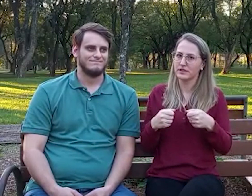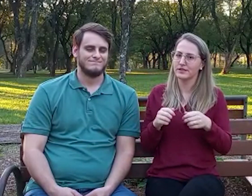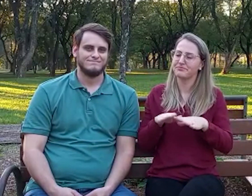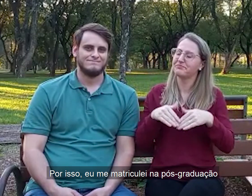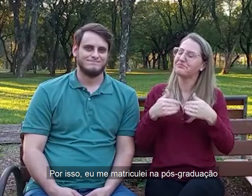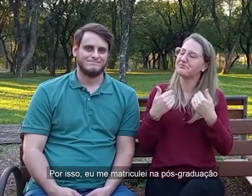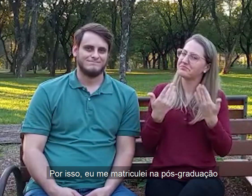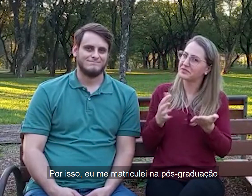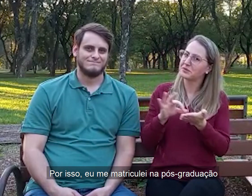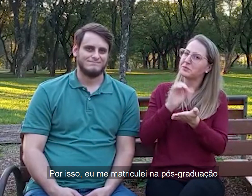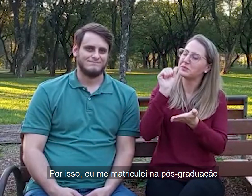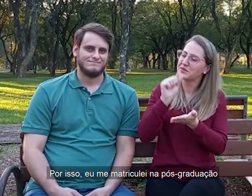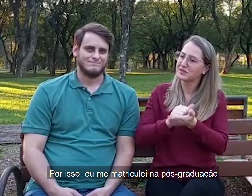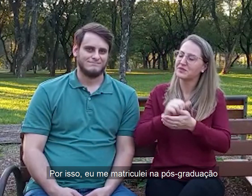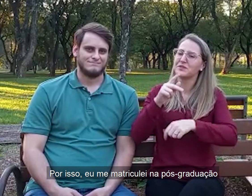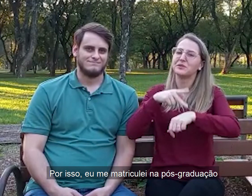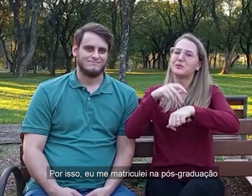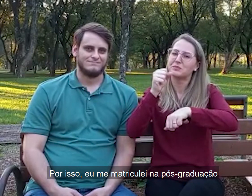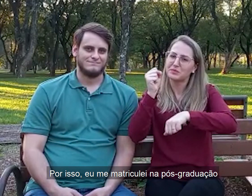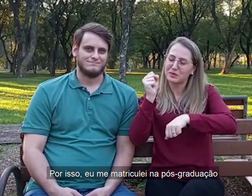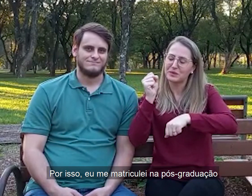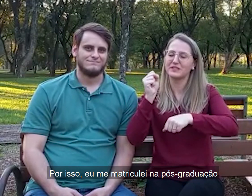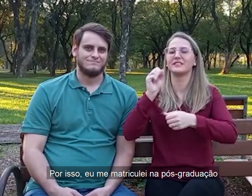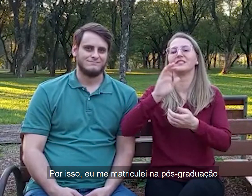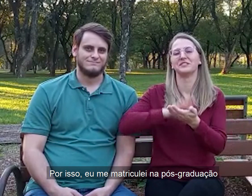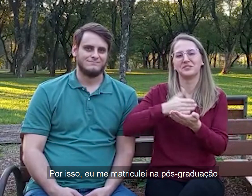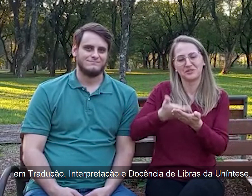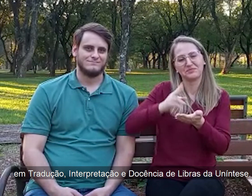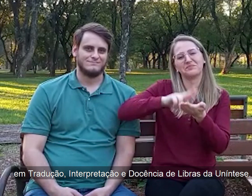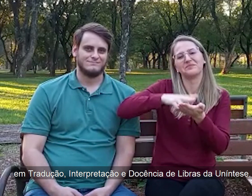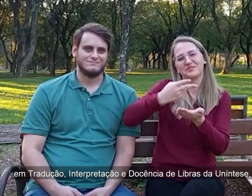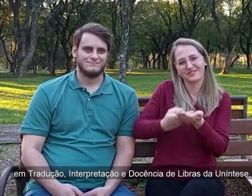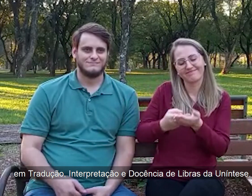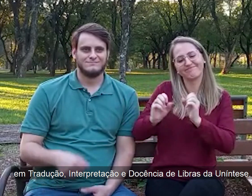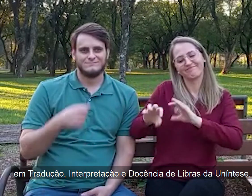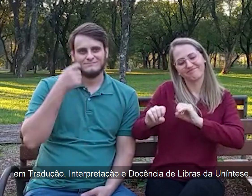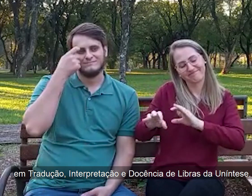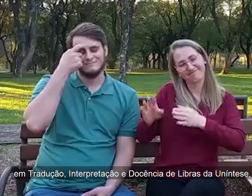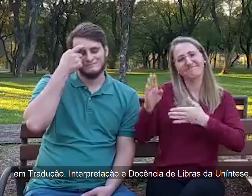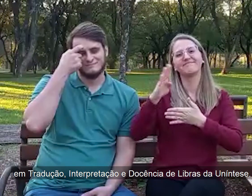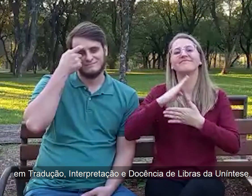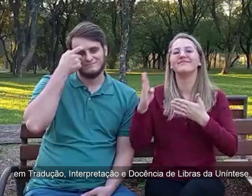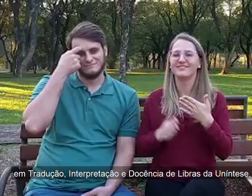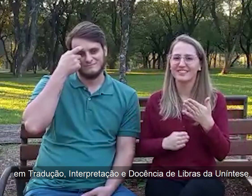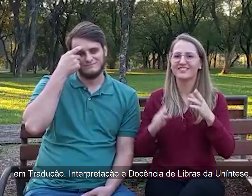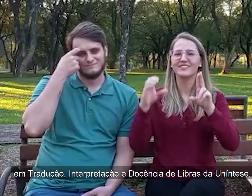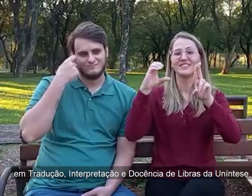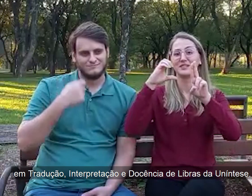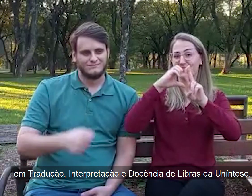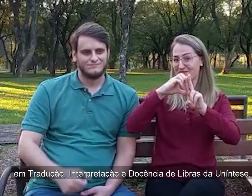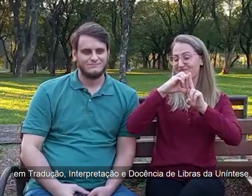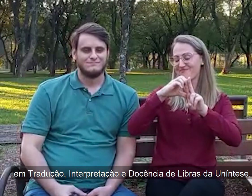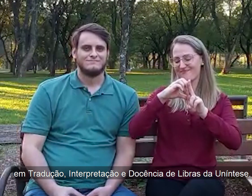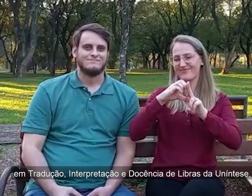Por isso, eu me matriculei na pós-graduação em tradução e interpretação em docência de Libras da Uníntese.